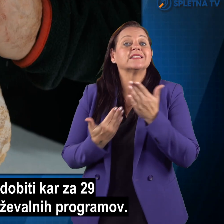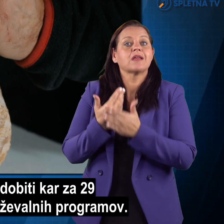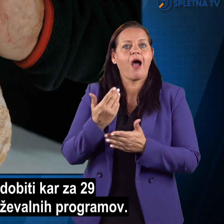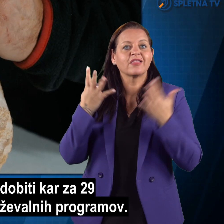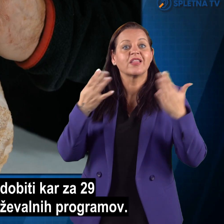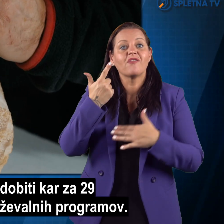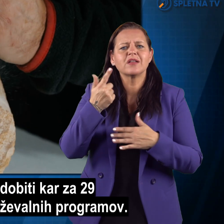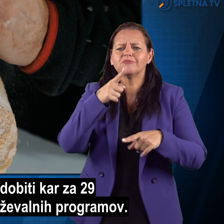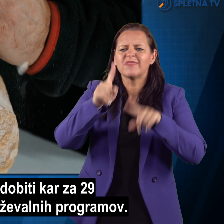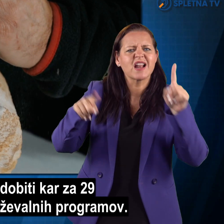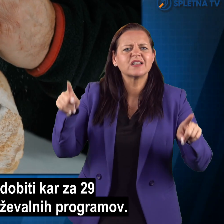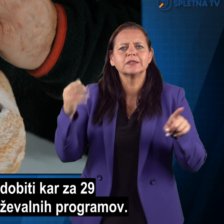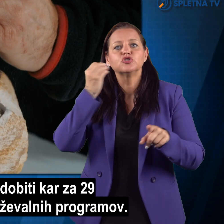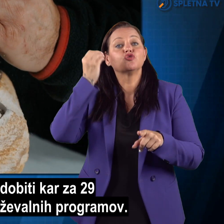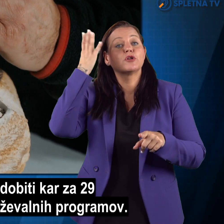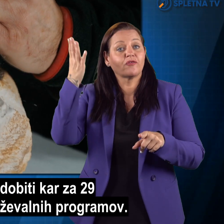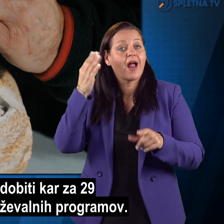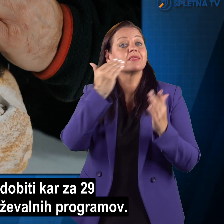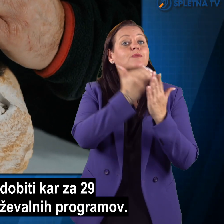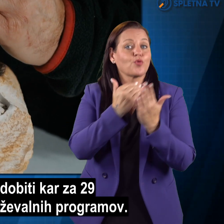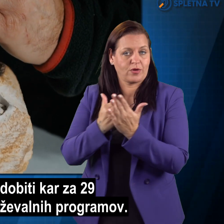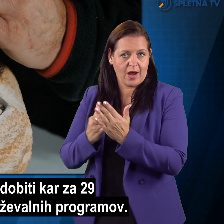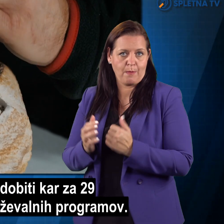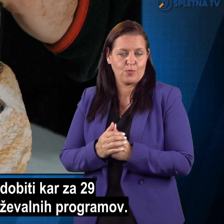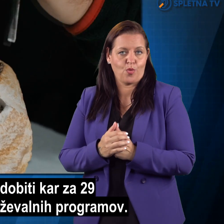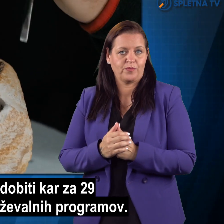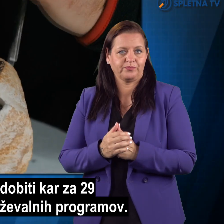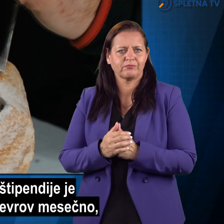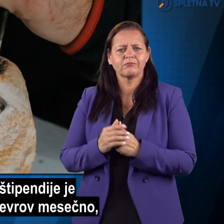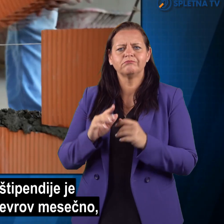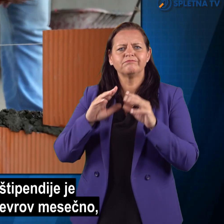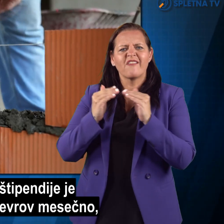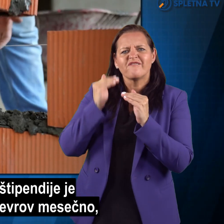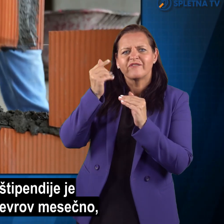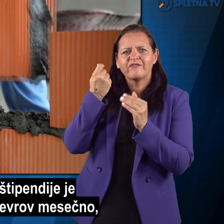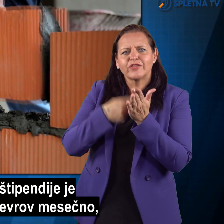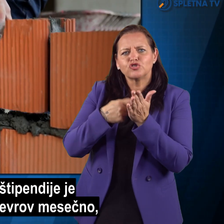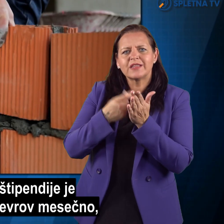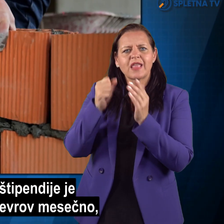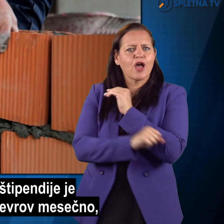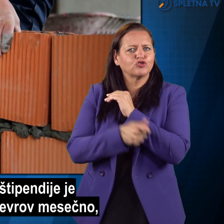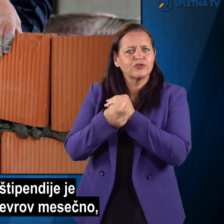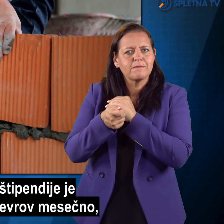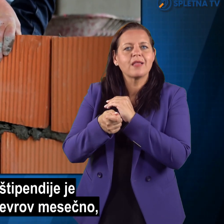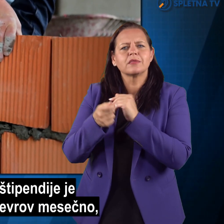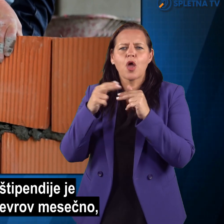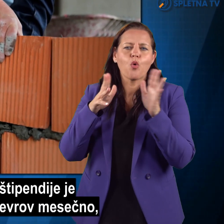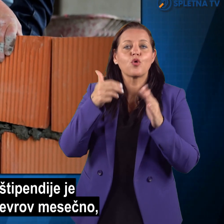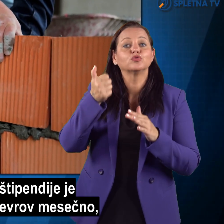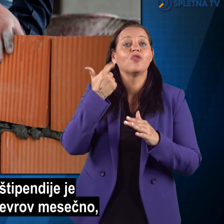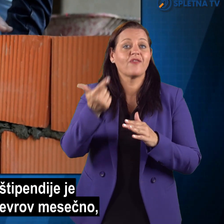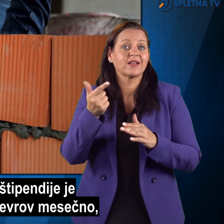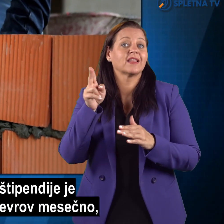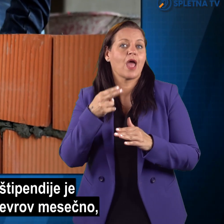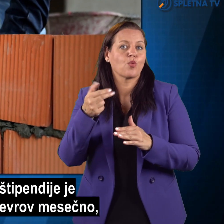kar za 29 različnih izobraževalnih programov. Višina štipendije je okrog 120 evrov